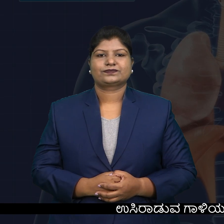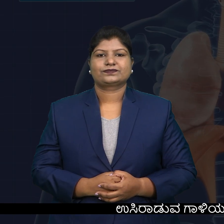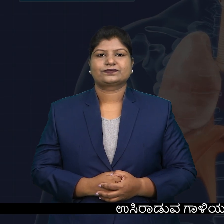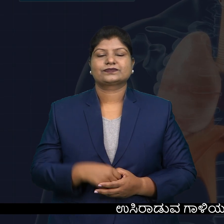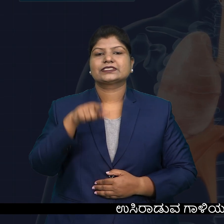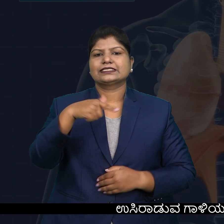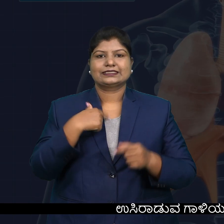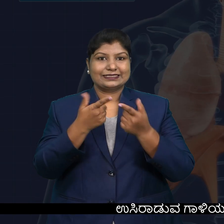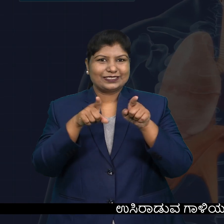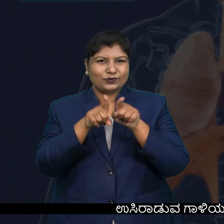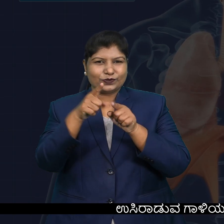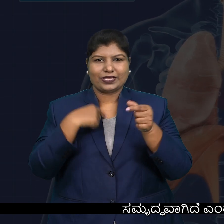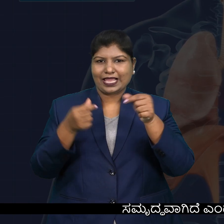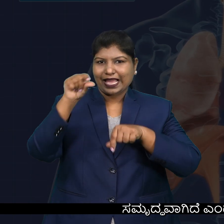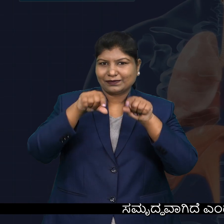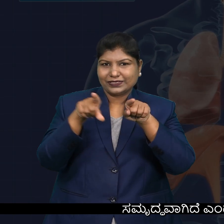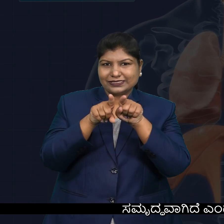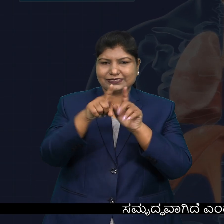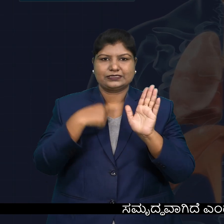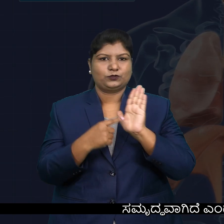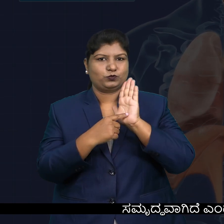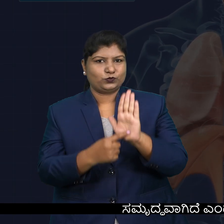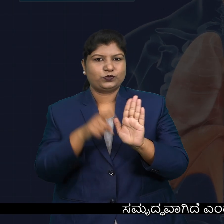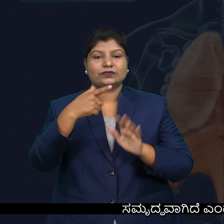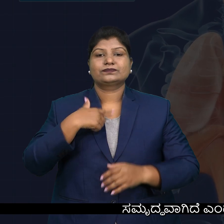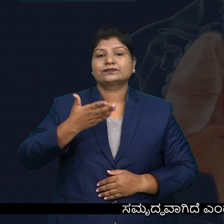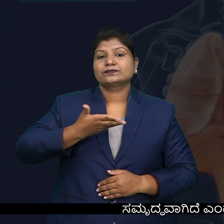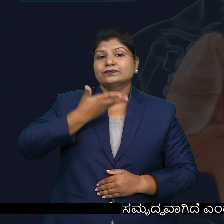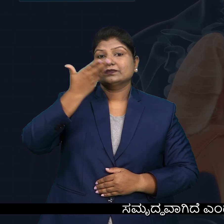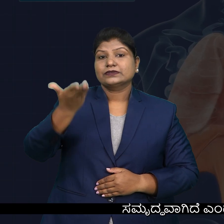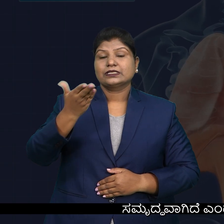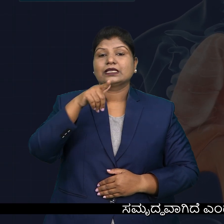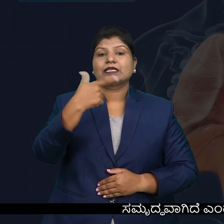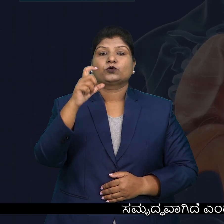ಉಸಿರಾಡುವ ಗಾಳಿಯಲ್ಲಿ ಇಂಗಾಲದ ಡೈಆಕ್ಸೈಡ್ ಸಮೃದ್ಧವಾಗಿದೆ ಎಂದು ತೋರಿಸುವ ಪ್ರಯೋಗ.